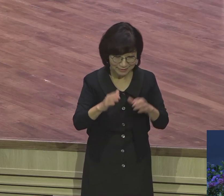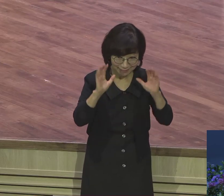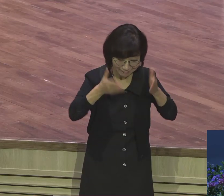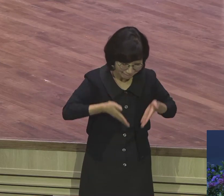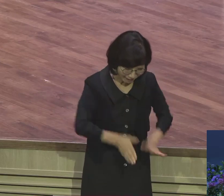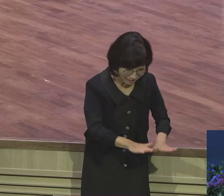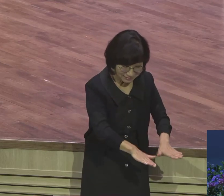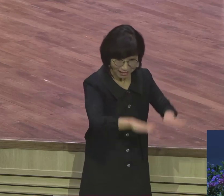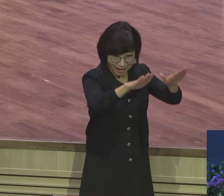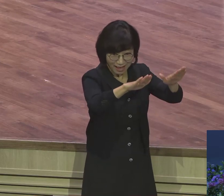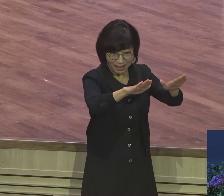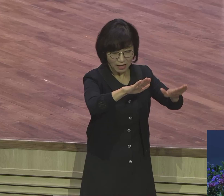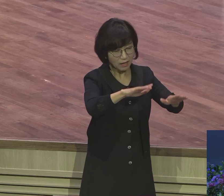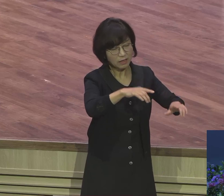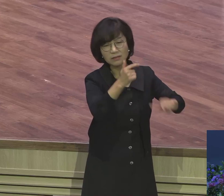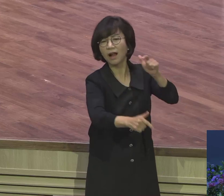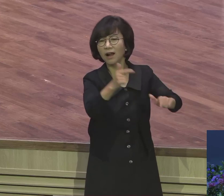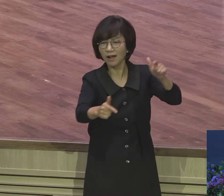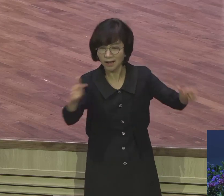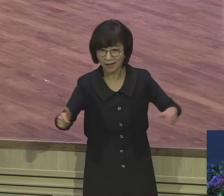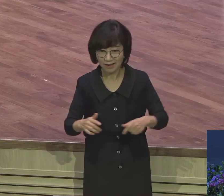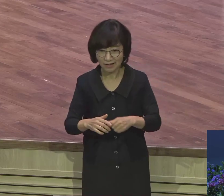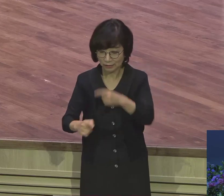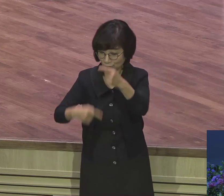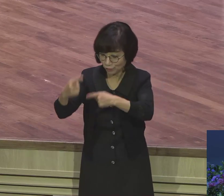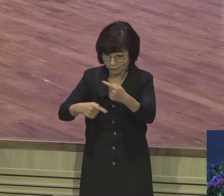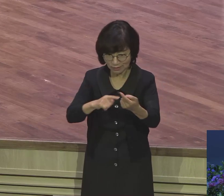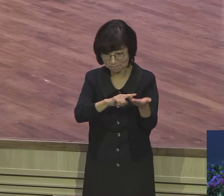생각과 행동이 표현이 다 다릅니다.